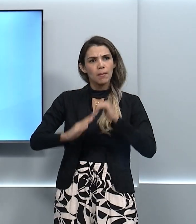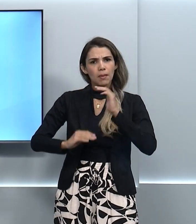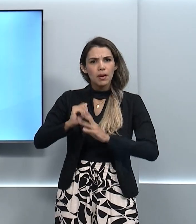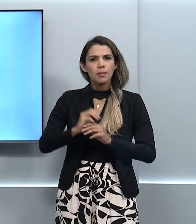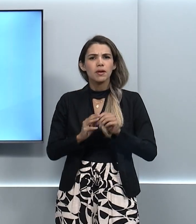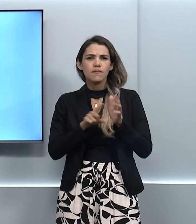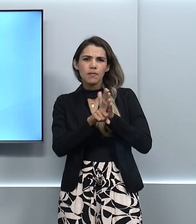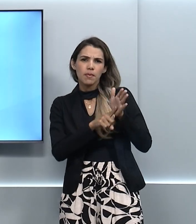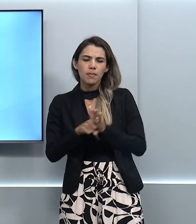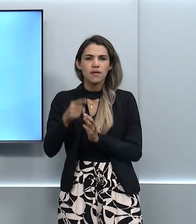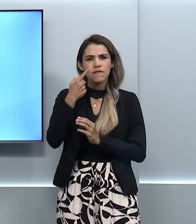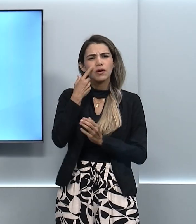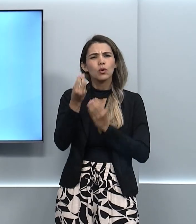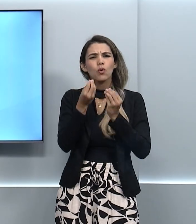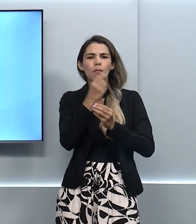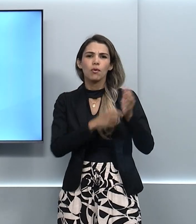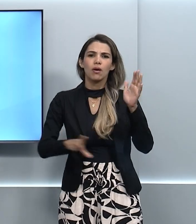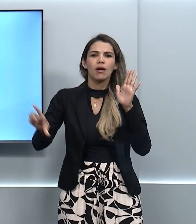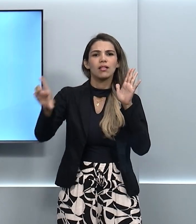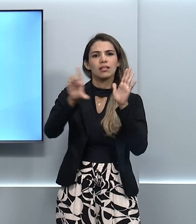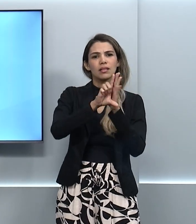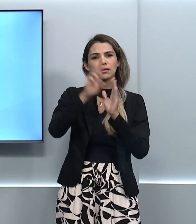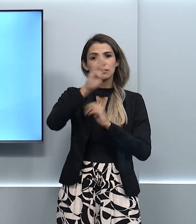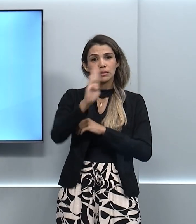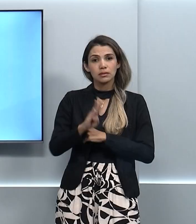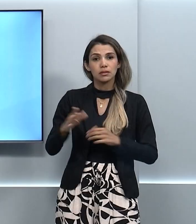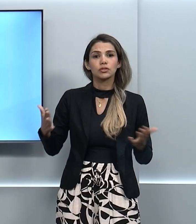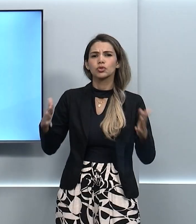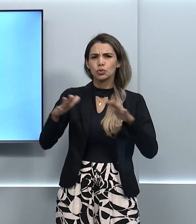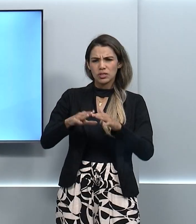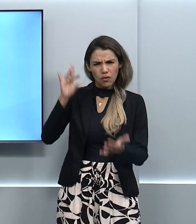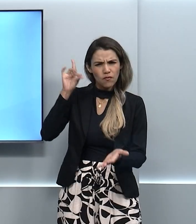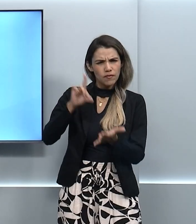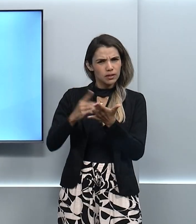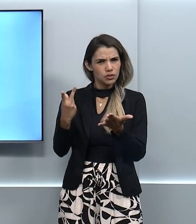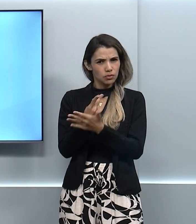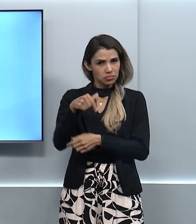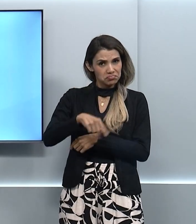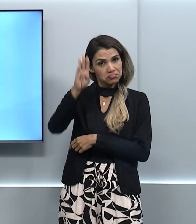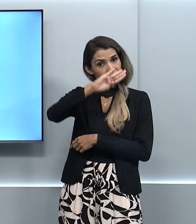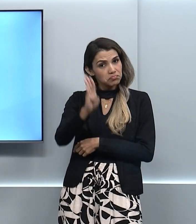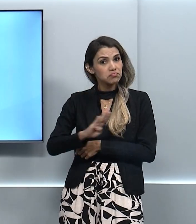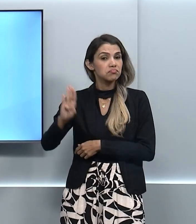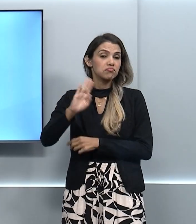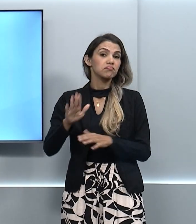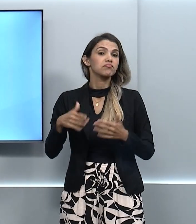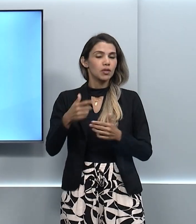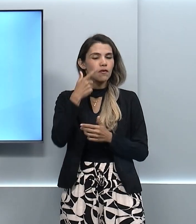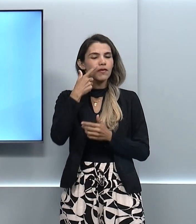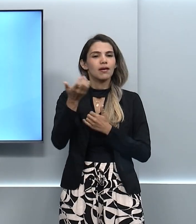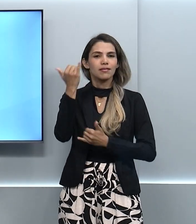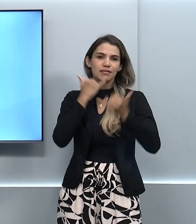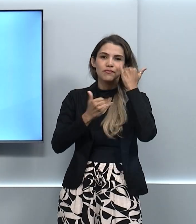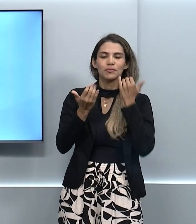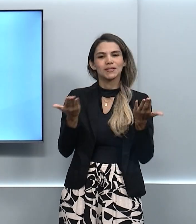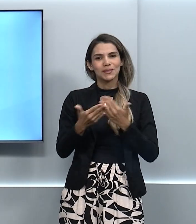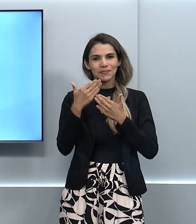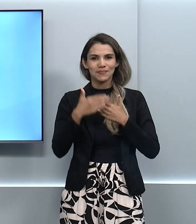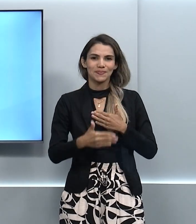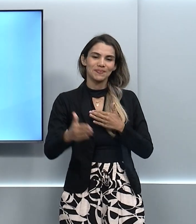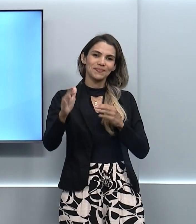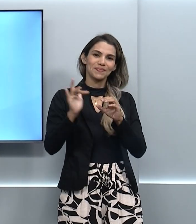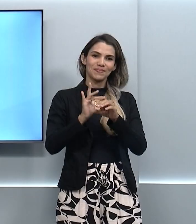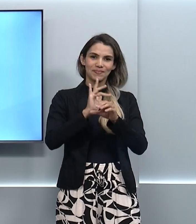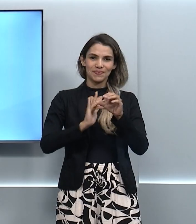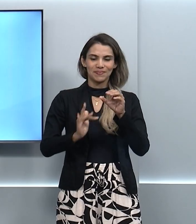Lei Brasileira de Inclusão tem sido vivida na prática aqui no país. Tudo isso e muito mais você confere a partir de